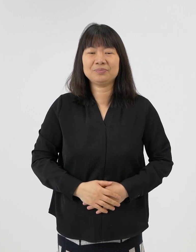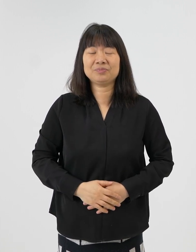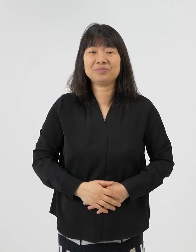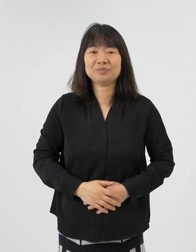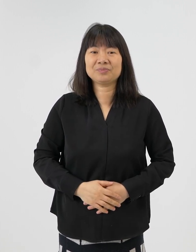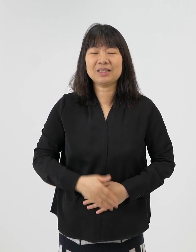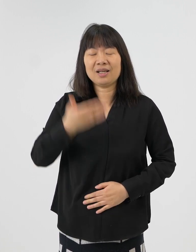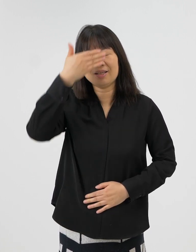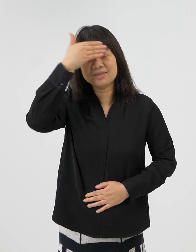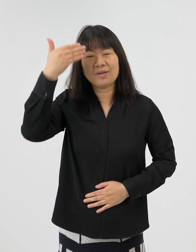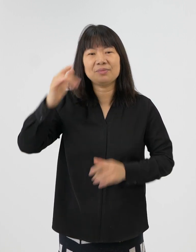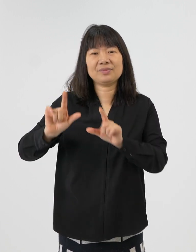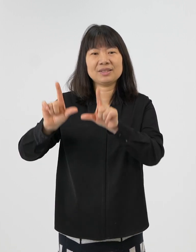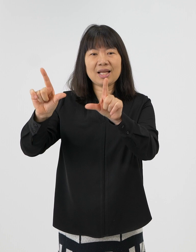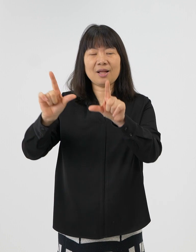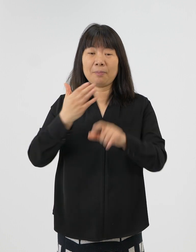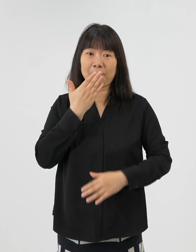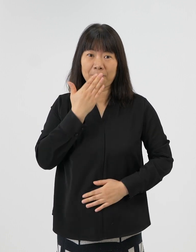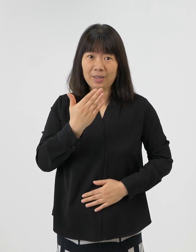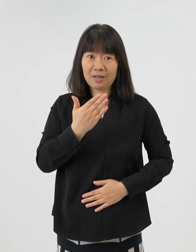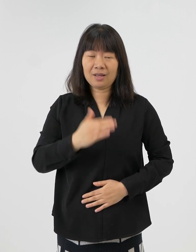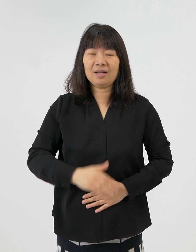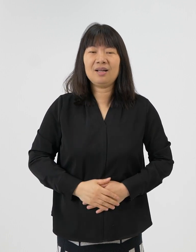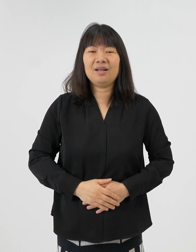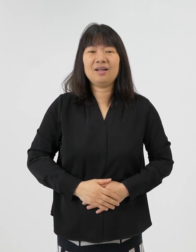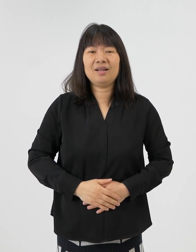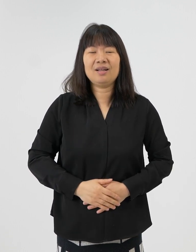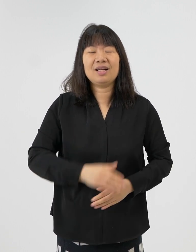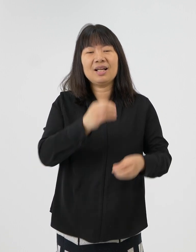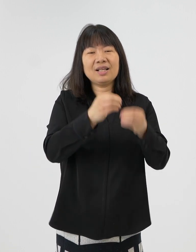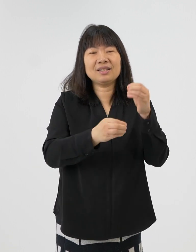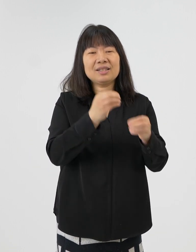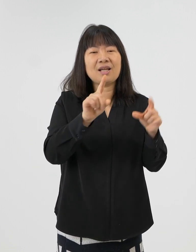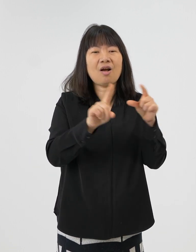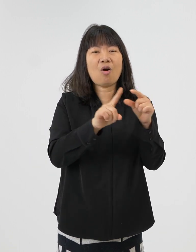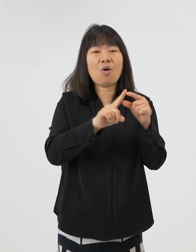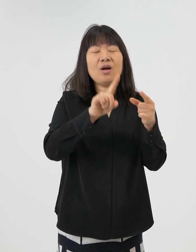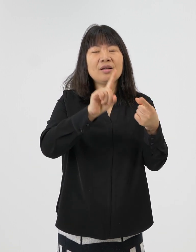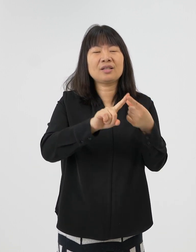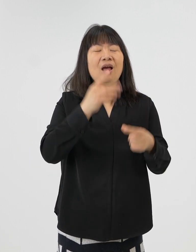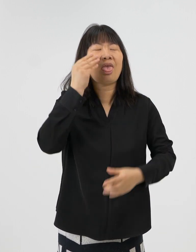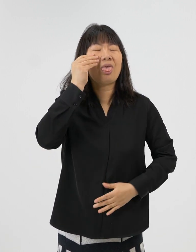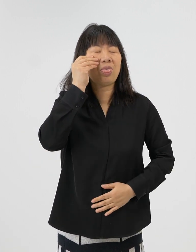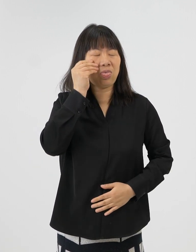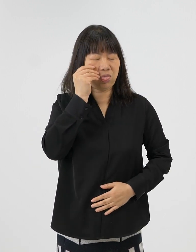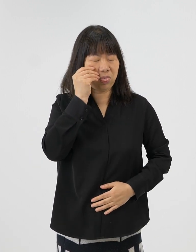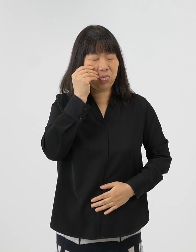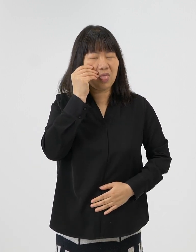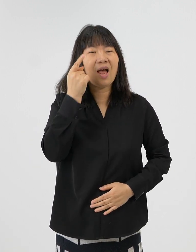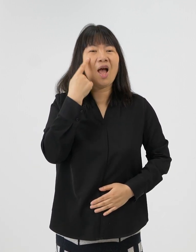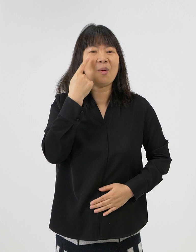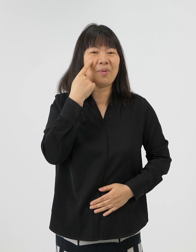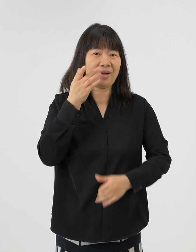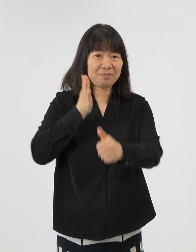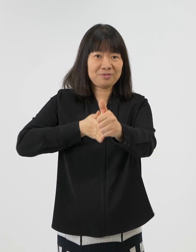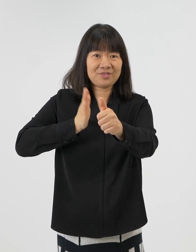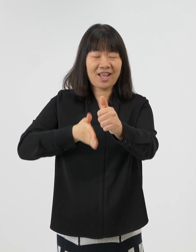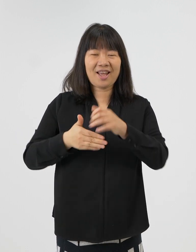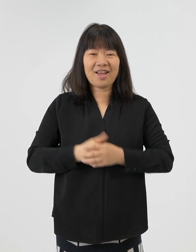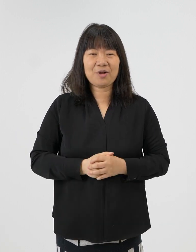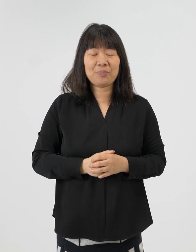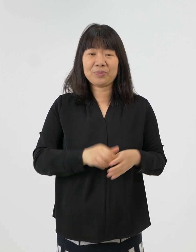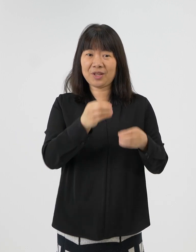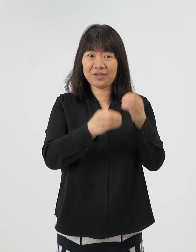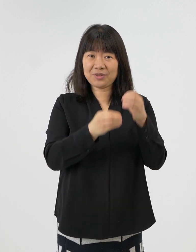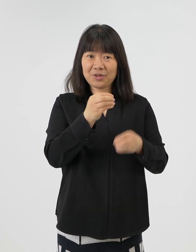그래서 젊은 날에 가능하면 시어에 대해서 좀 익숙해질 필요가 있어요. 그러니까